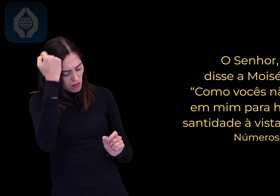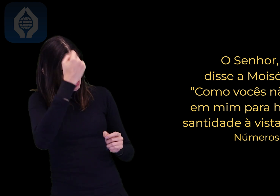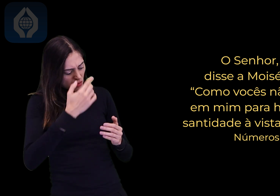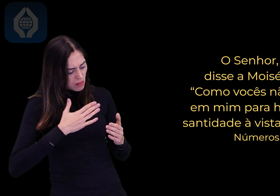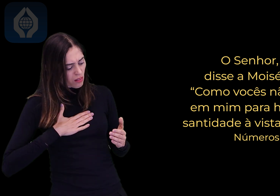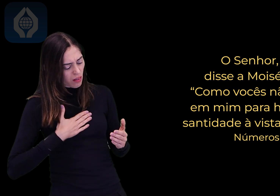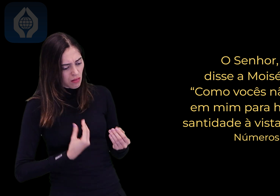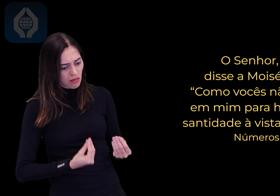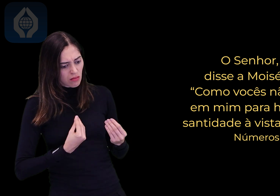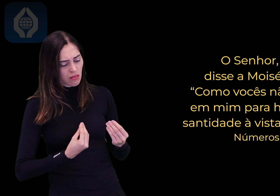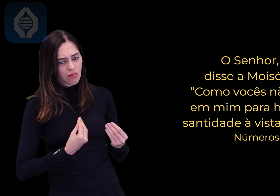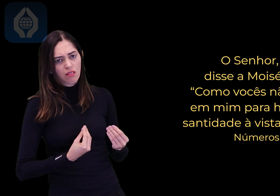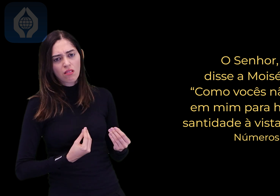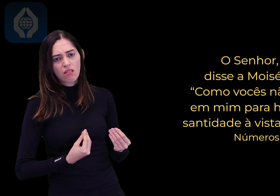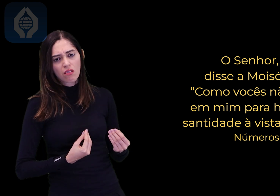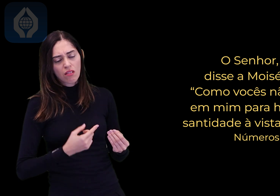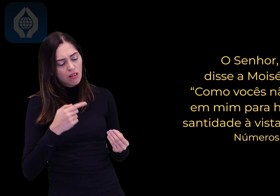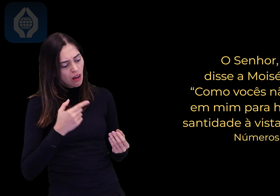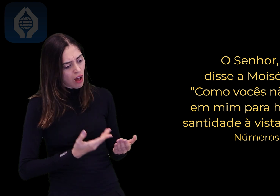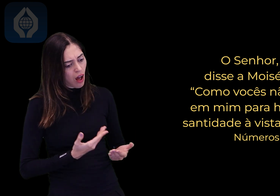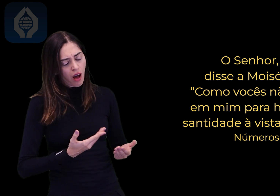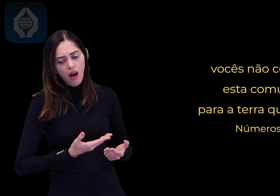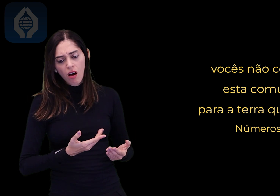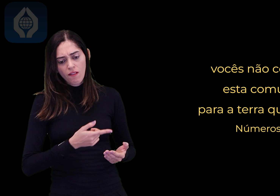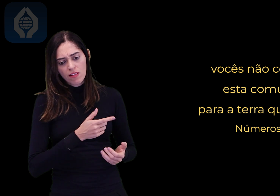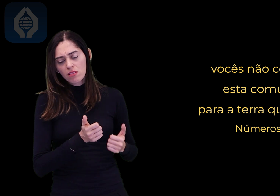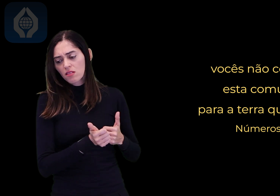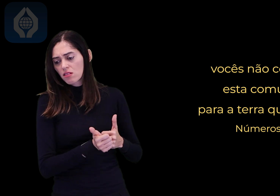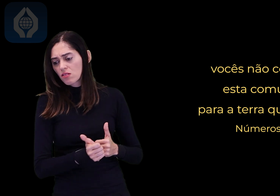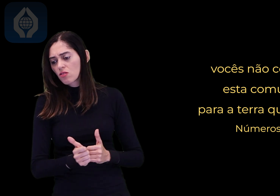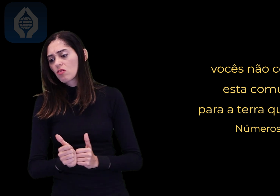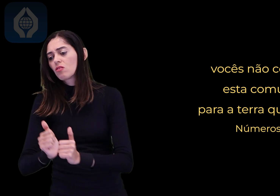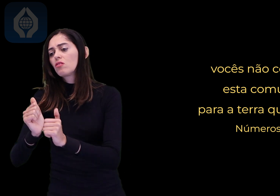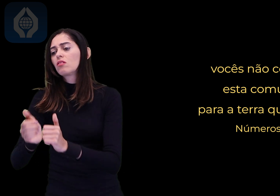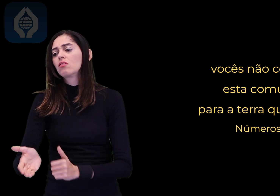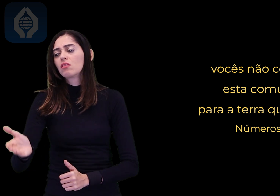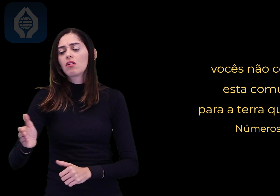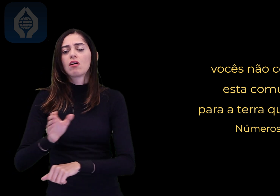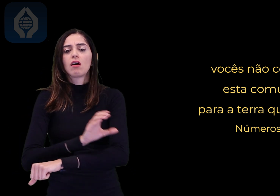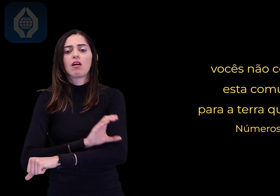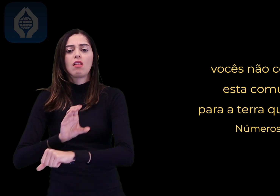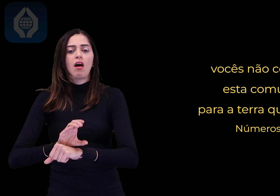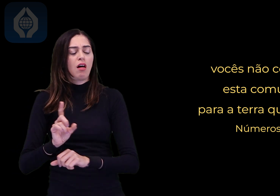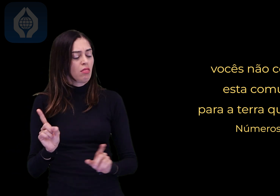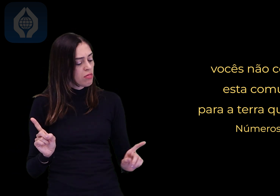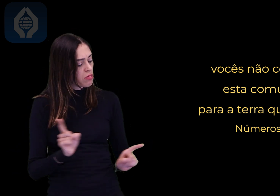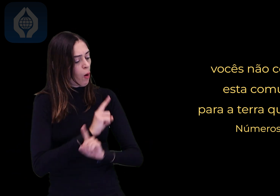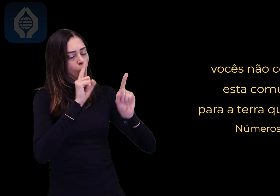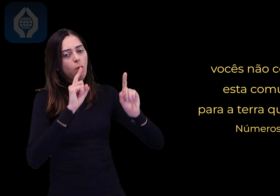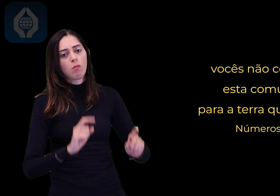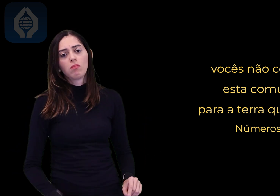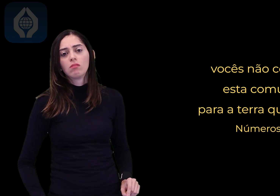minha santidade à vista dos israelitas, vocês não conduzirão essa comunidade para a terra que lhes